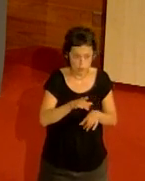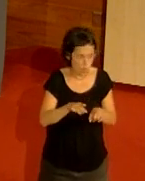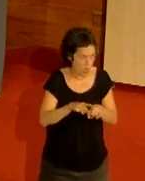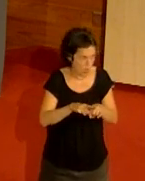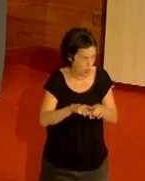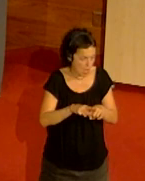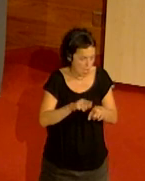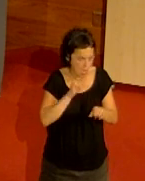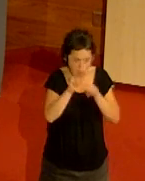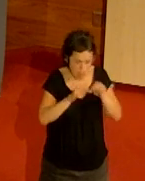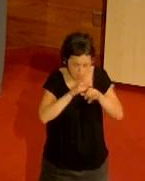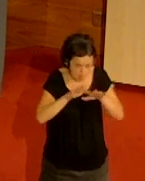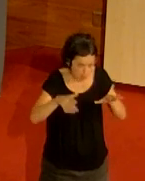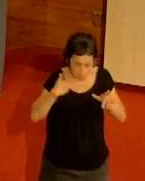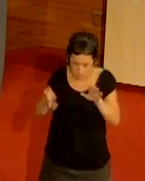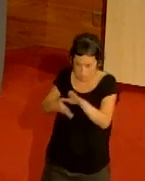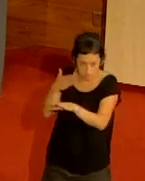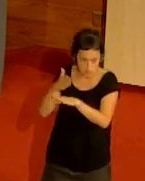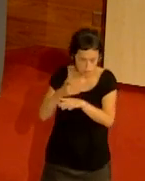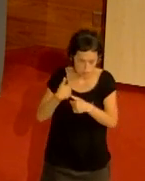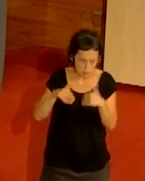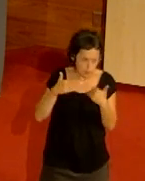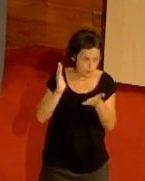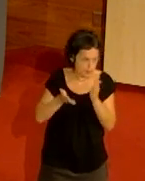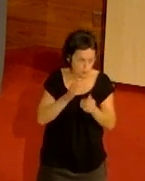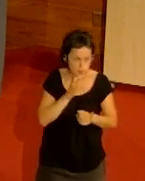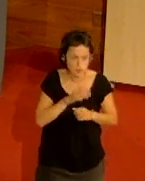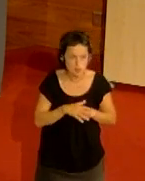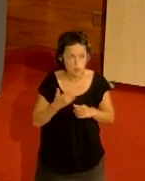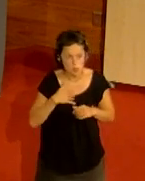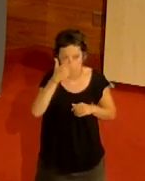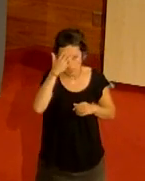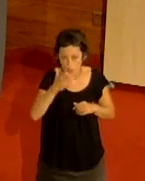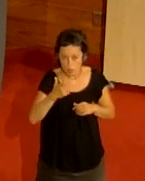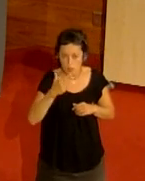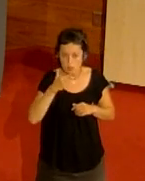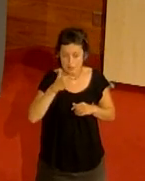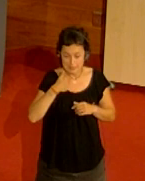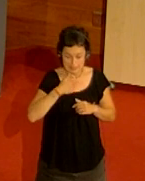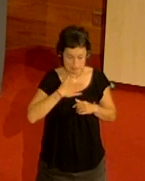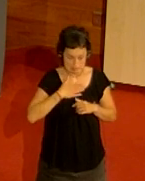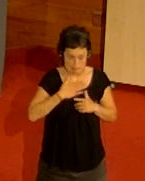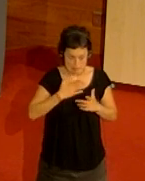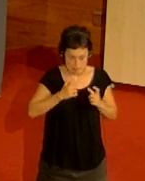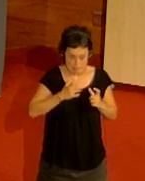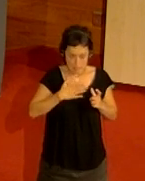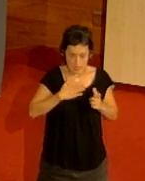para tratarlo, bueno, aquello era, en fin. Y que me acuerdo que además que me pedían fotografías a mí de mi cámara para,